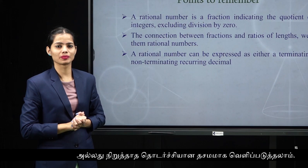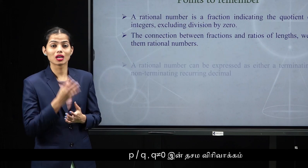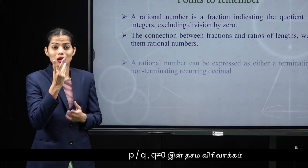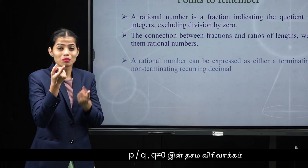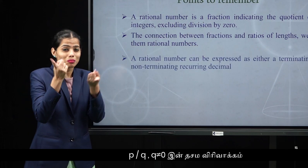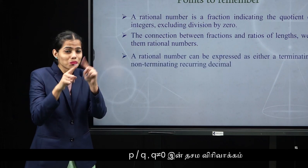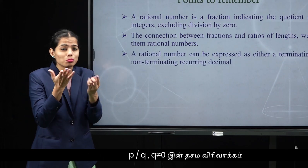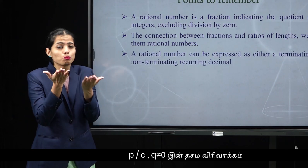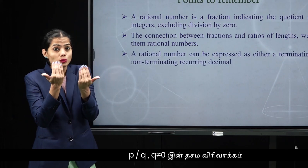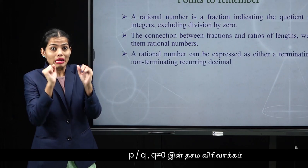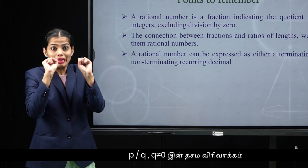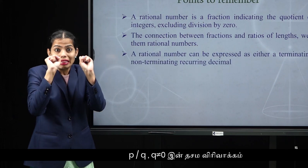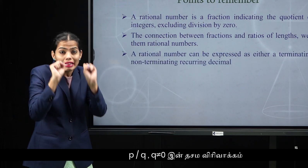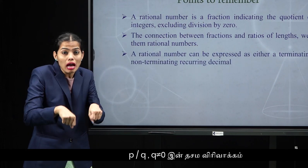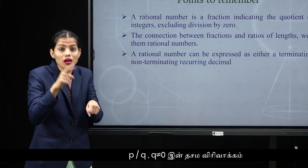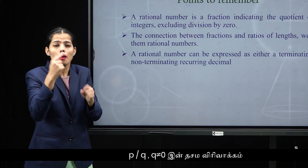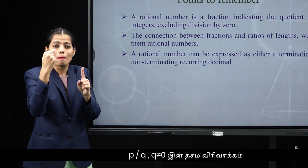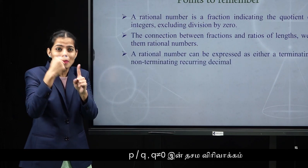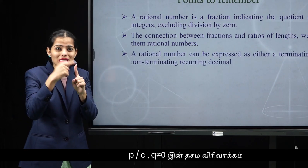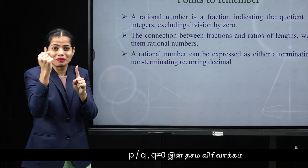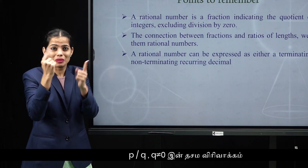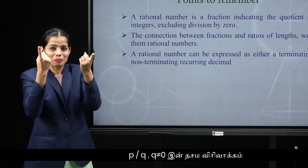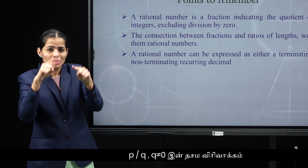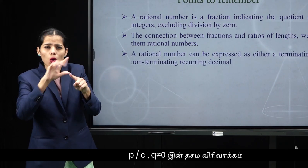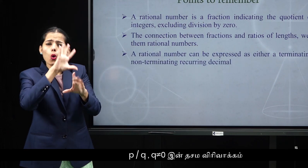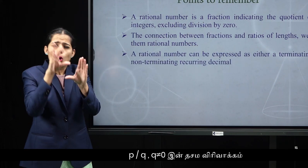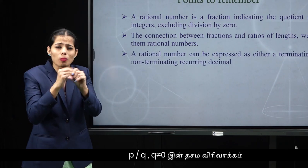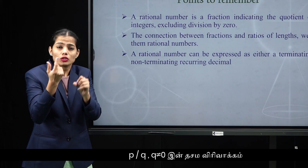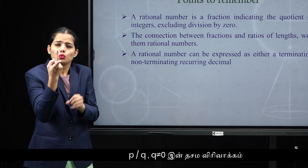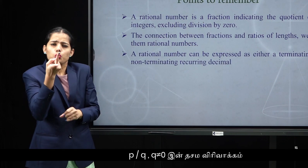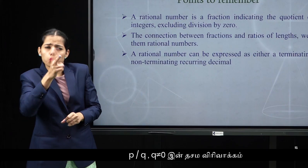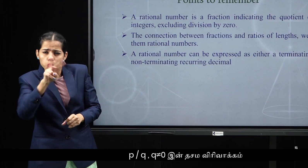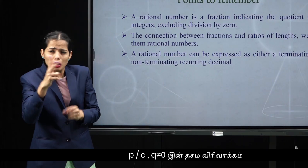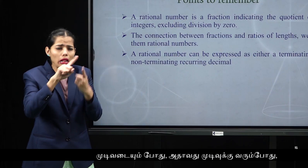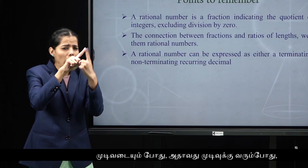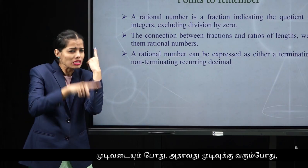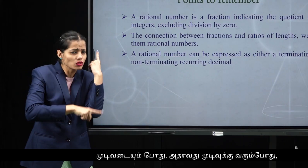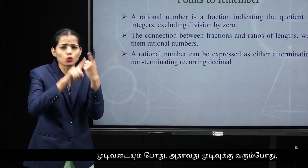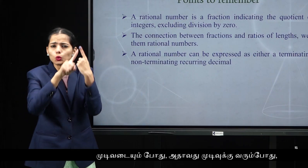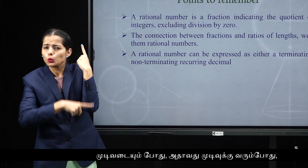P செங்குத்துக் கோடு Q சமமல்ல 0இன் தசம விரிவாக்கம் முடிவடையும் போது,